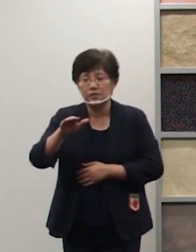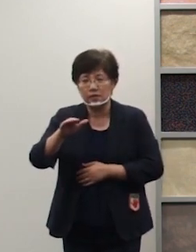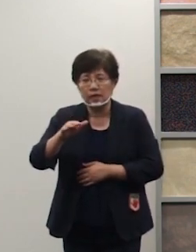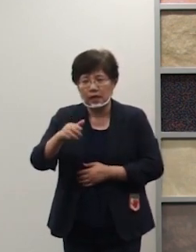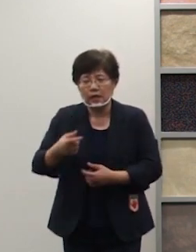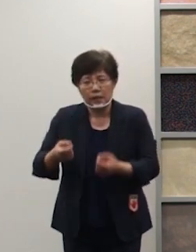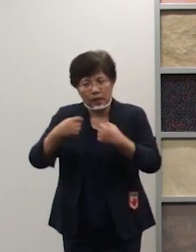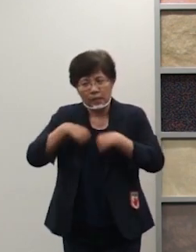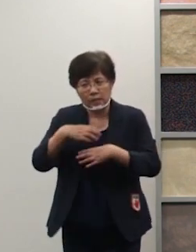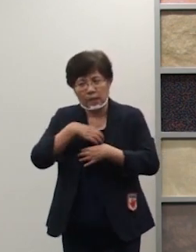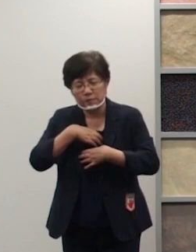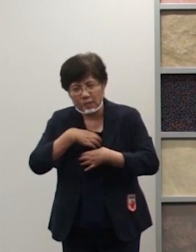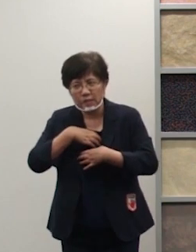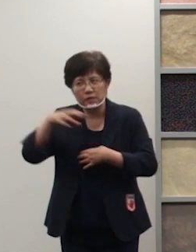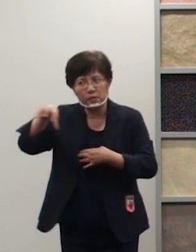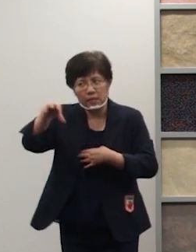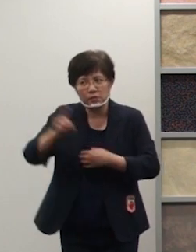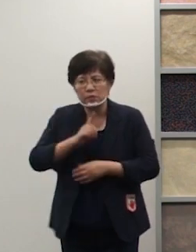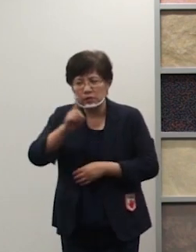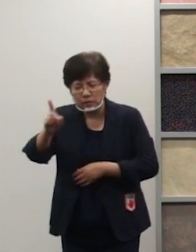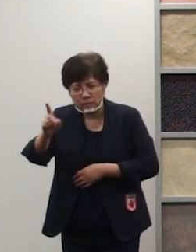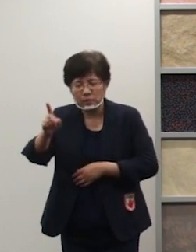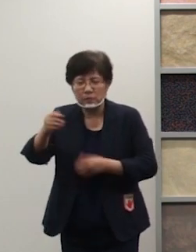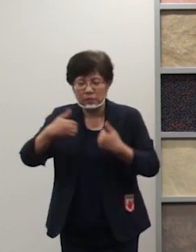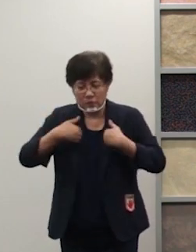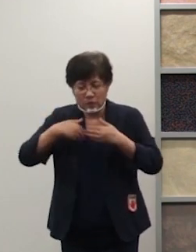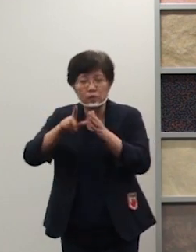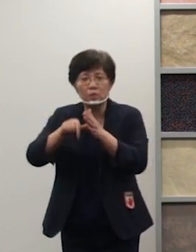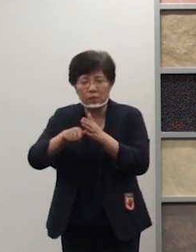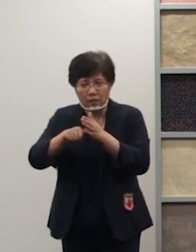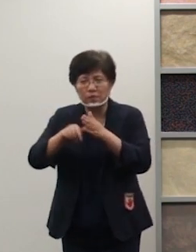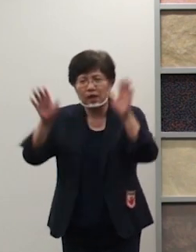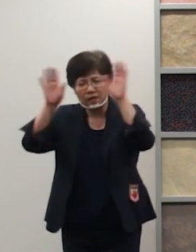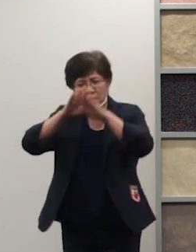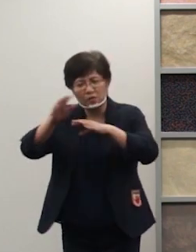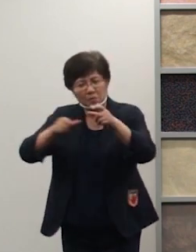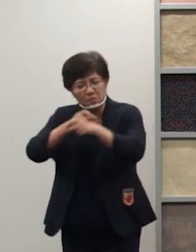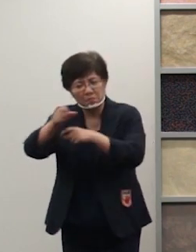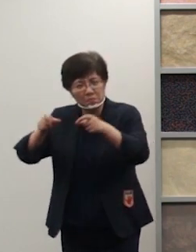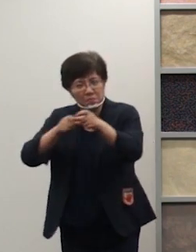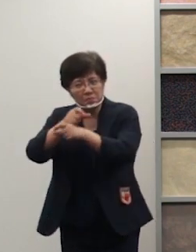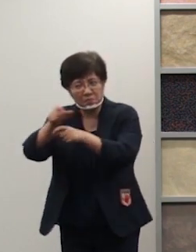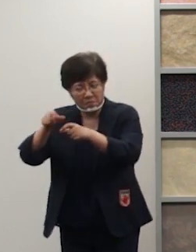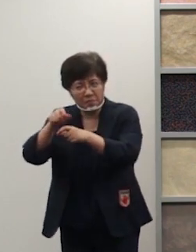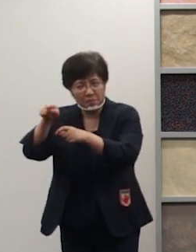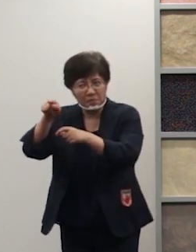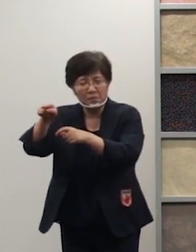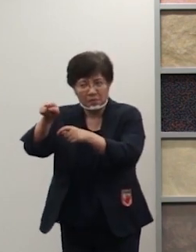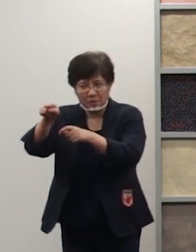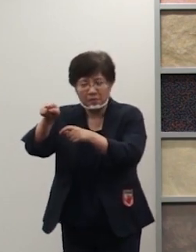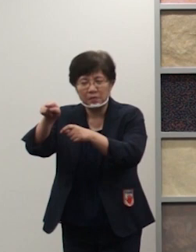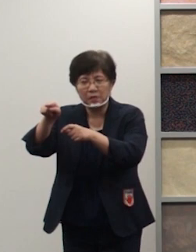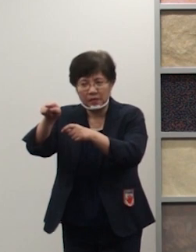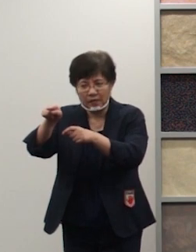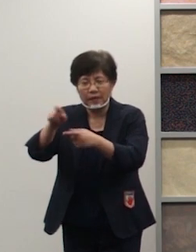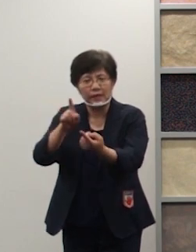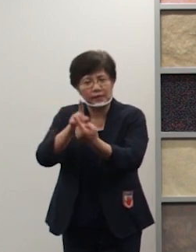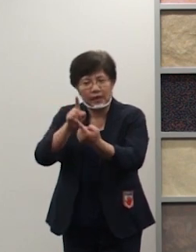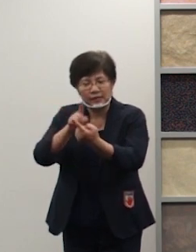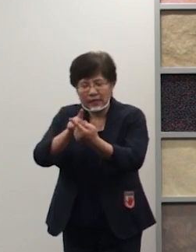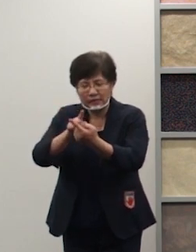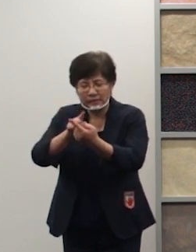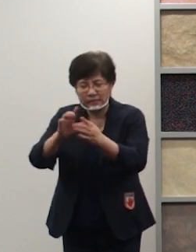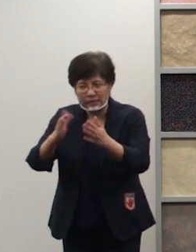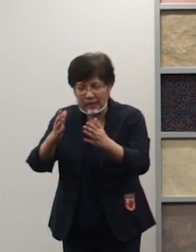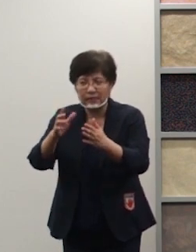い場所へ外出される際には、夜の街などで十分な感染防止対策をしていないお店の利用はぜ